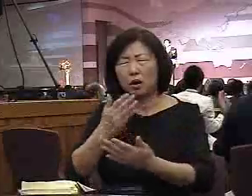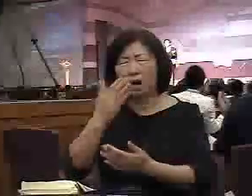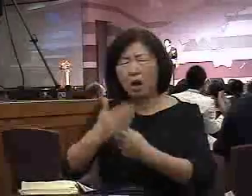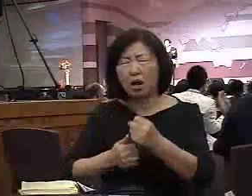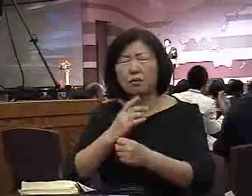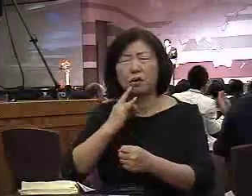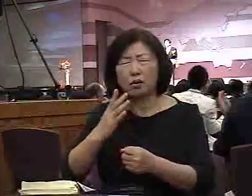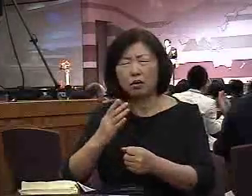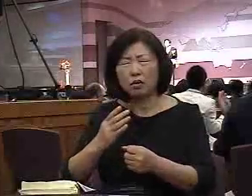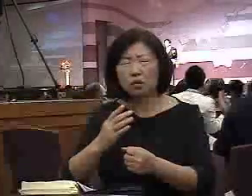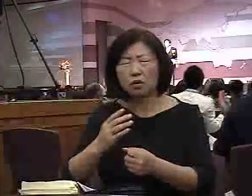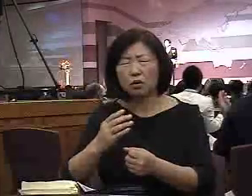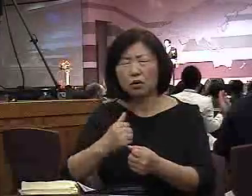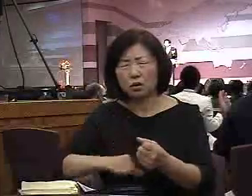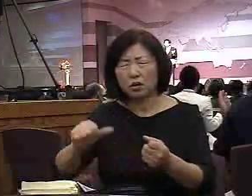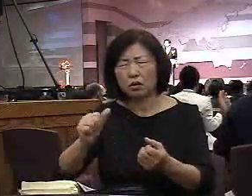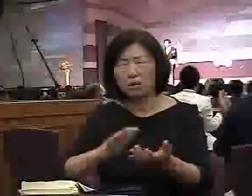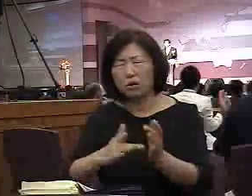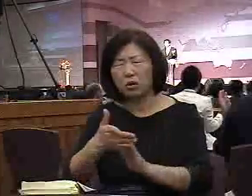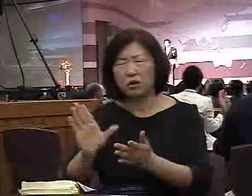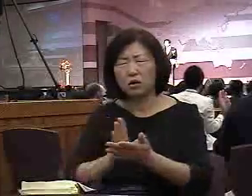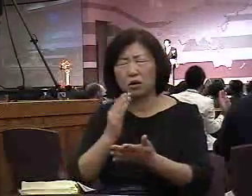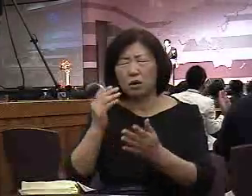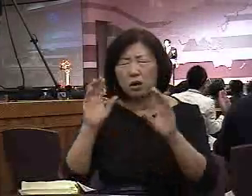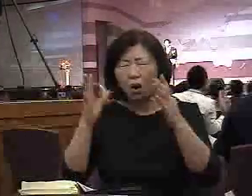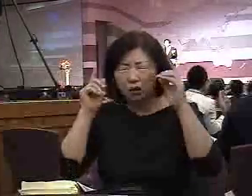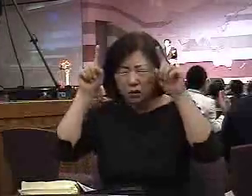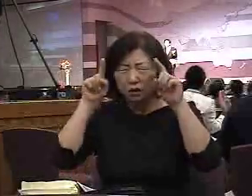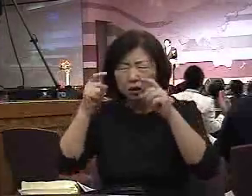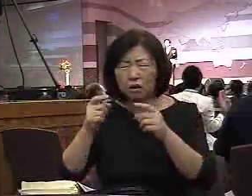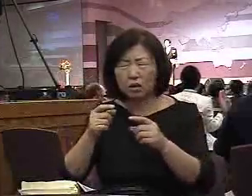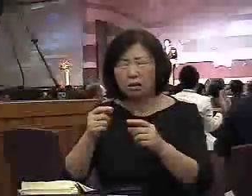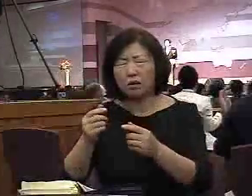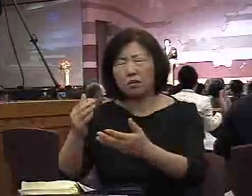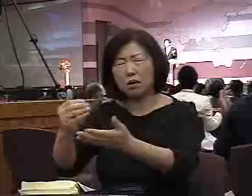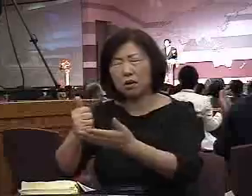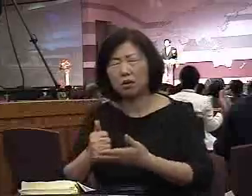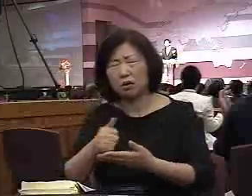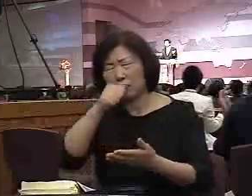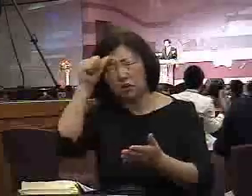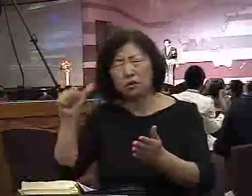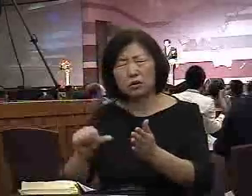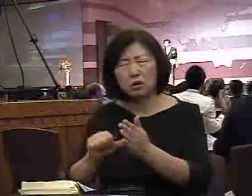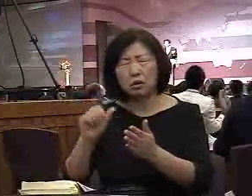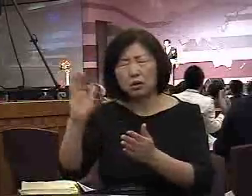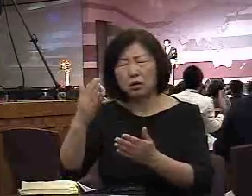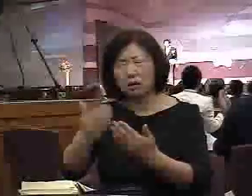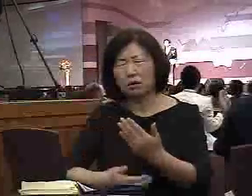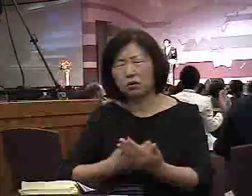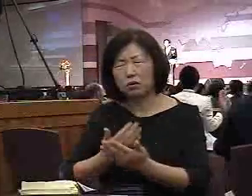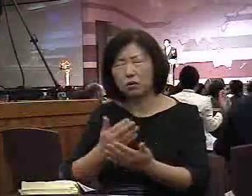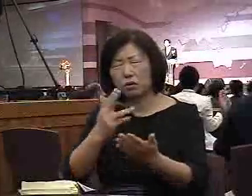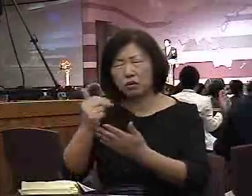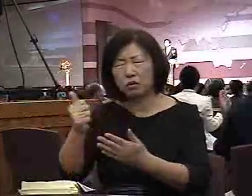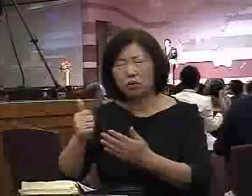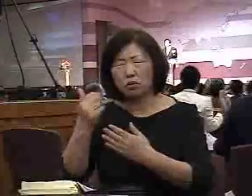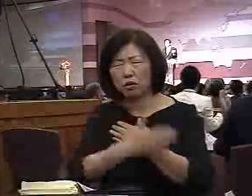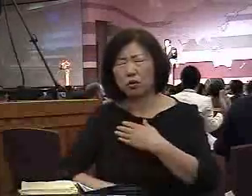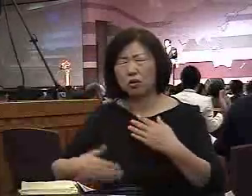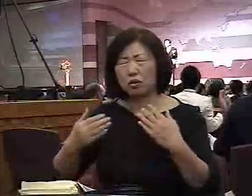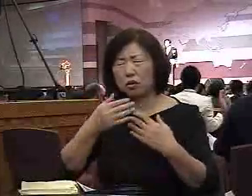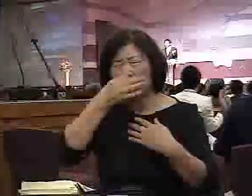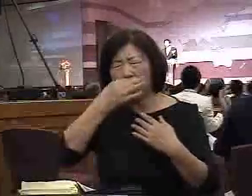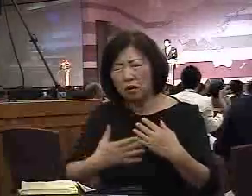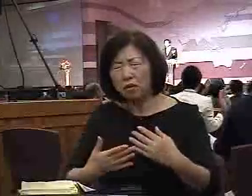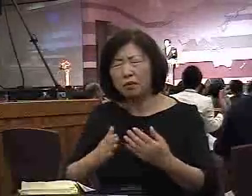독생자 가장 귀한 것 되시는 예수 어린 양 그분을 받아들이는 나의 인생 되게 하여 주시옵소서. 주님, 너무나도